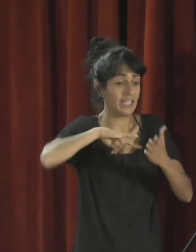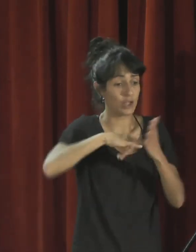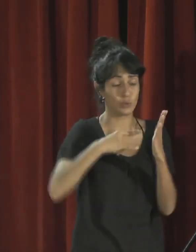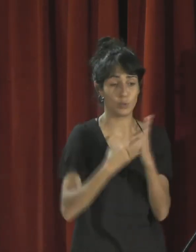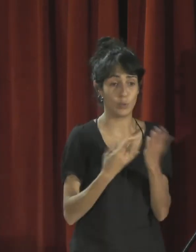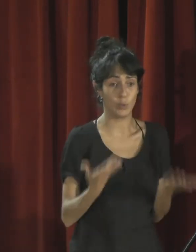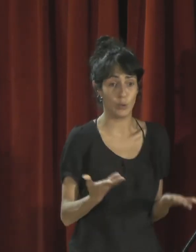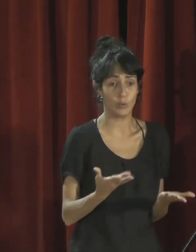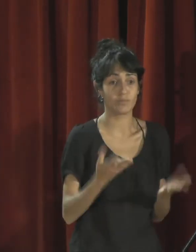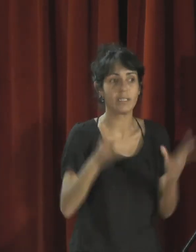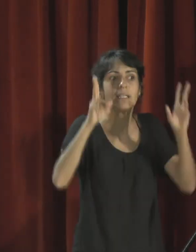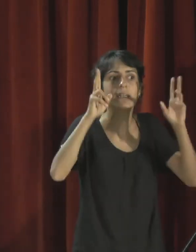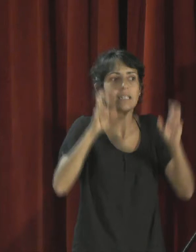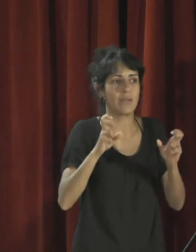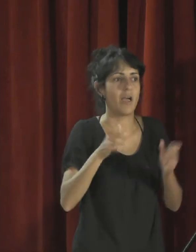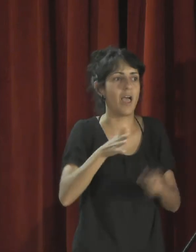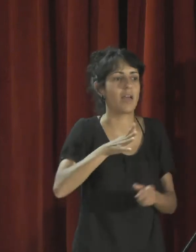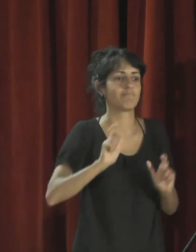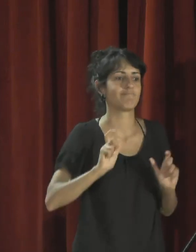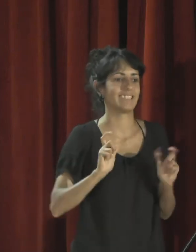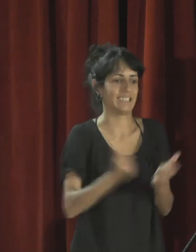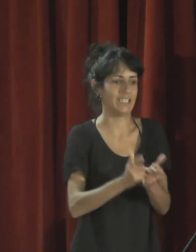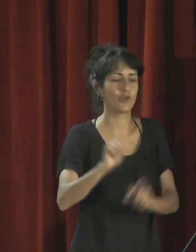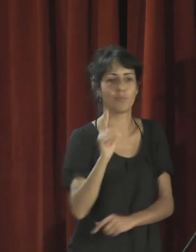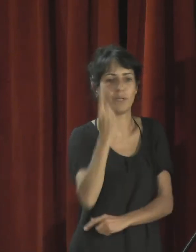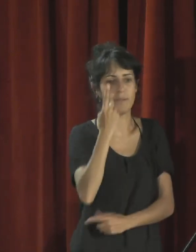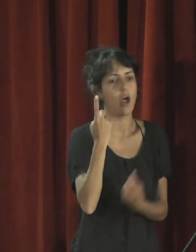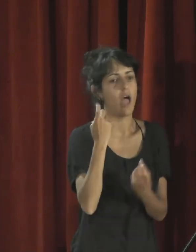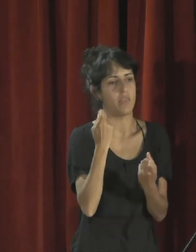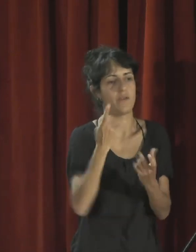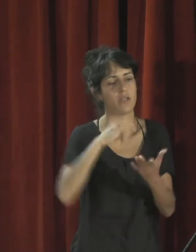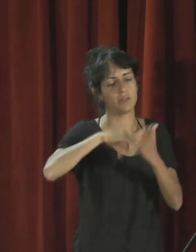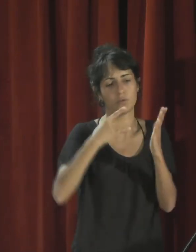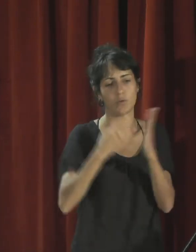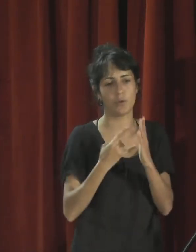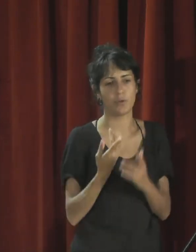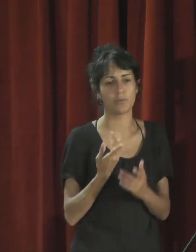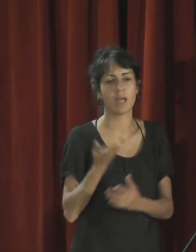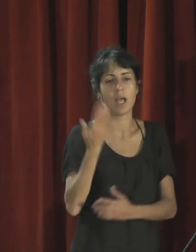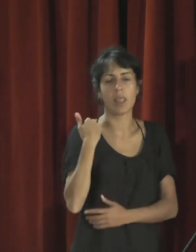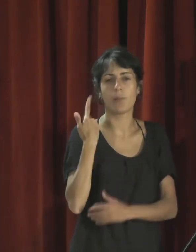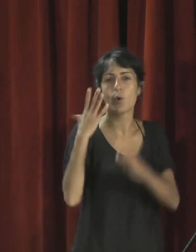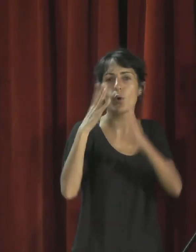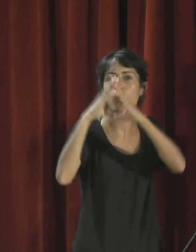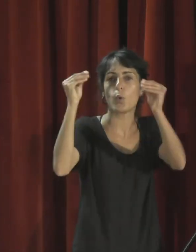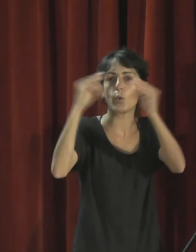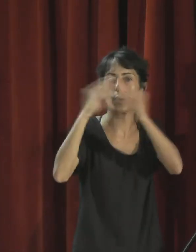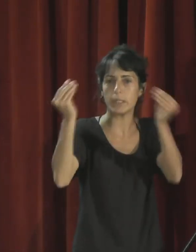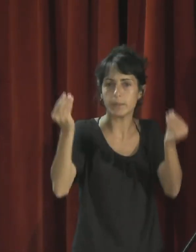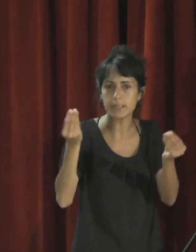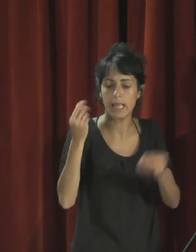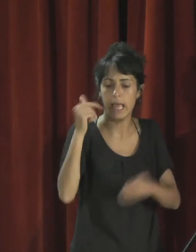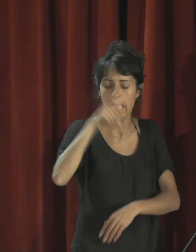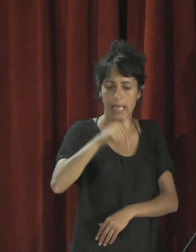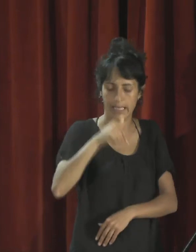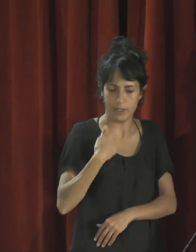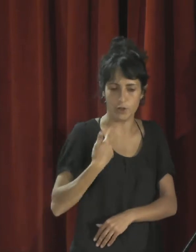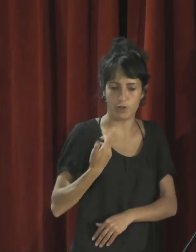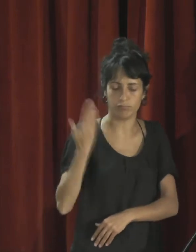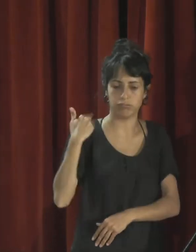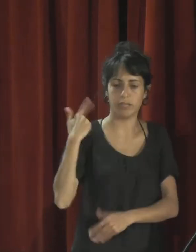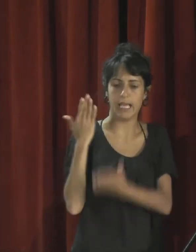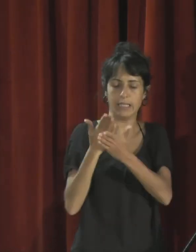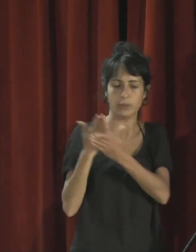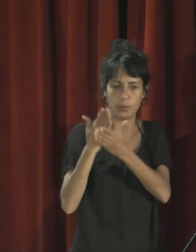do sector primario. Outro día, aquí, na Universidade Politécnica, onde eu estudei, por certo, facíanlle